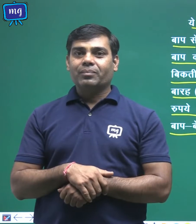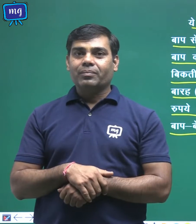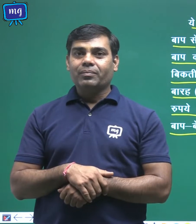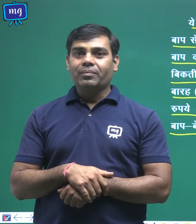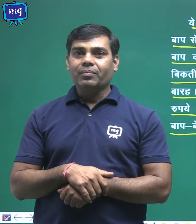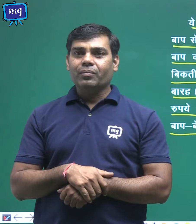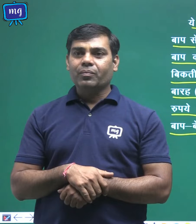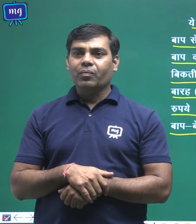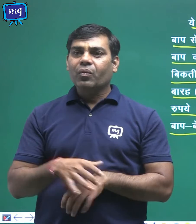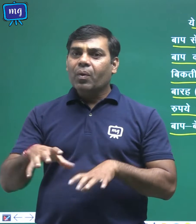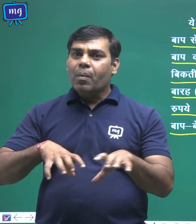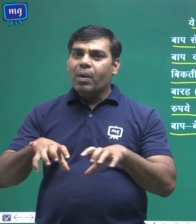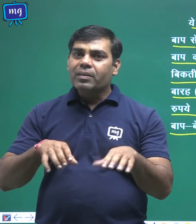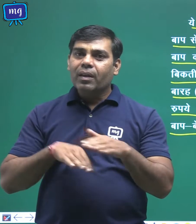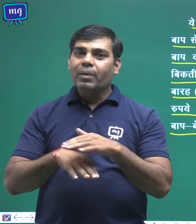बाजार में